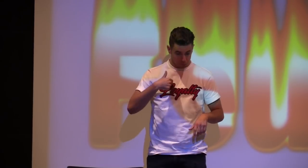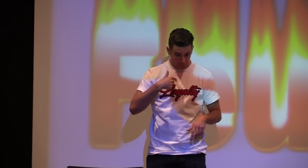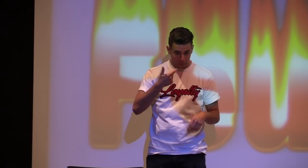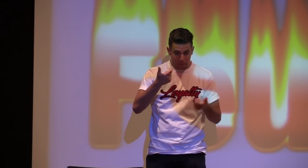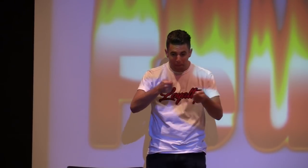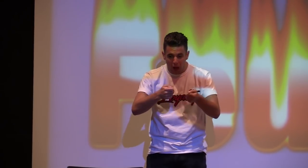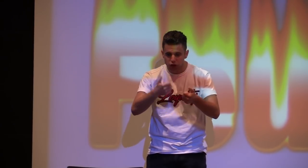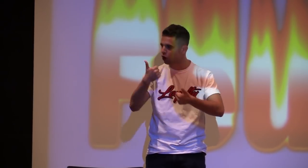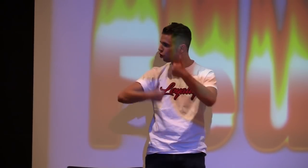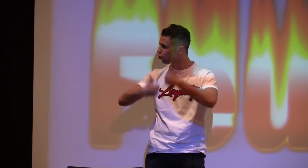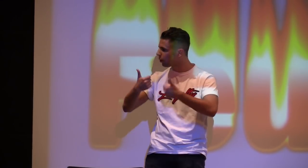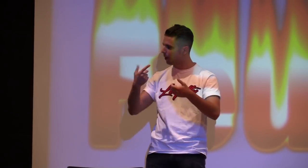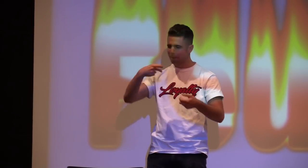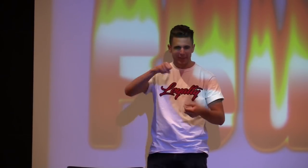sein Geld ausgeben?